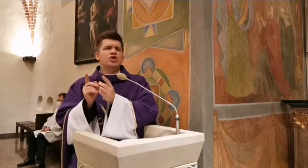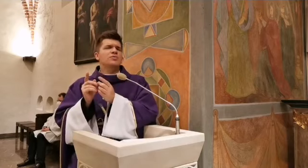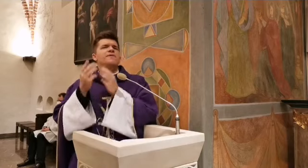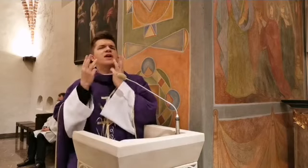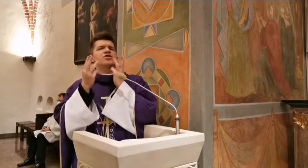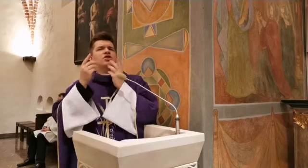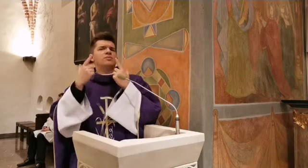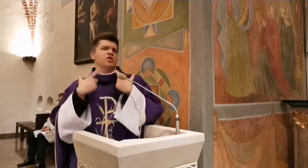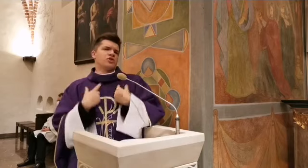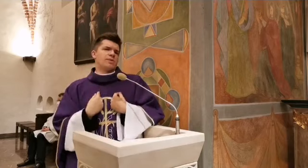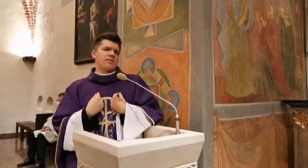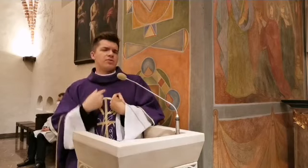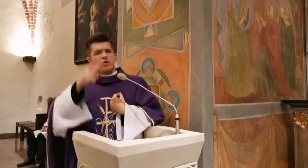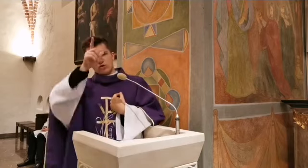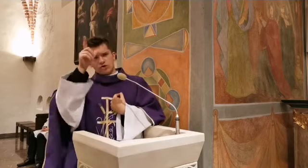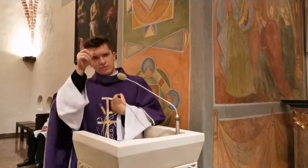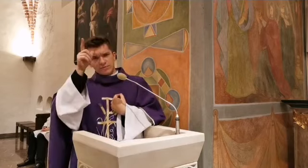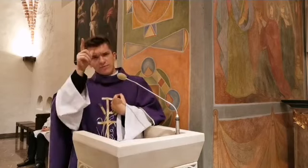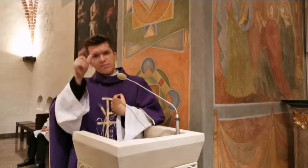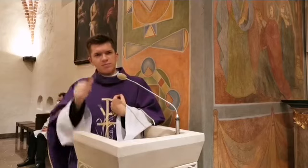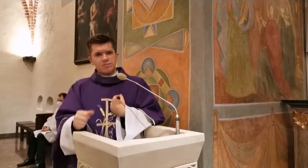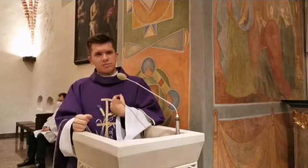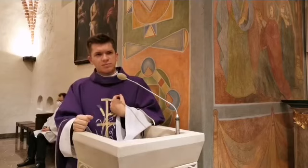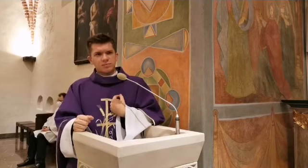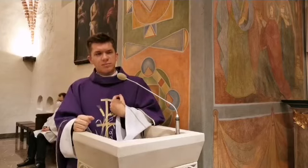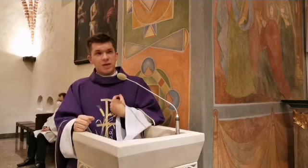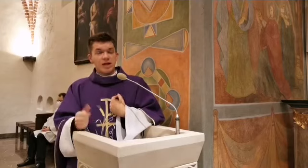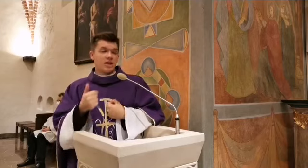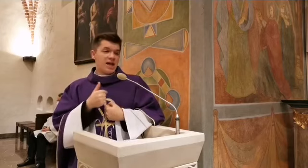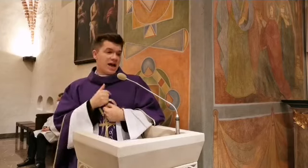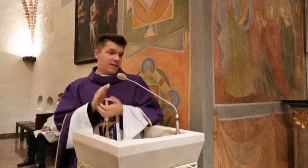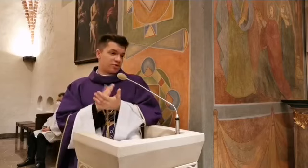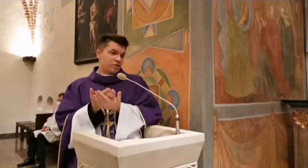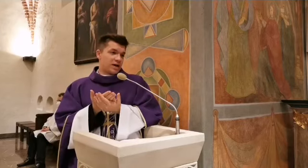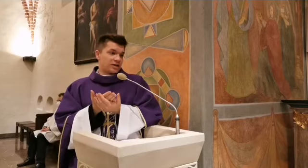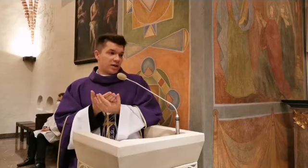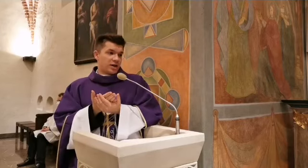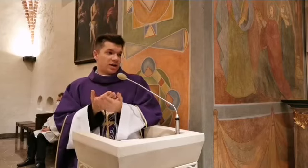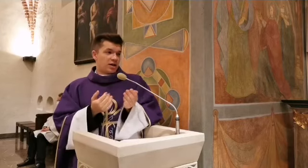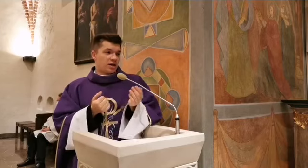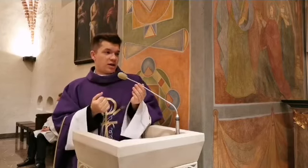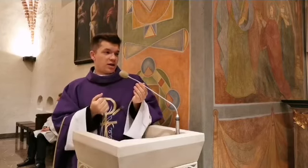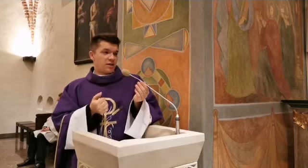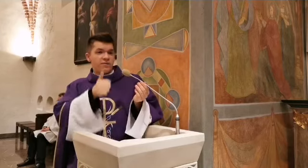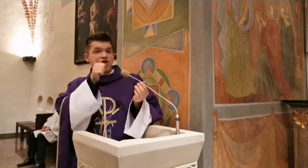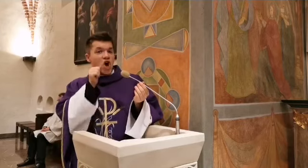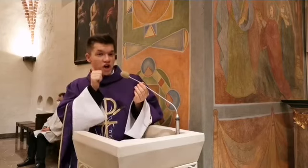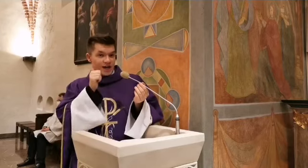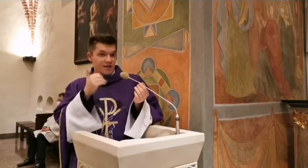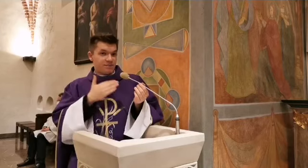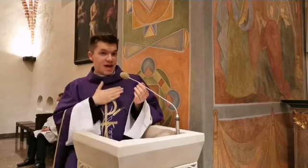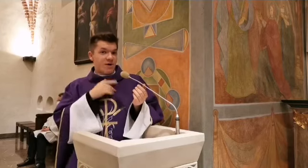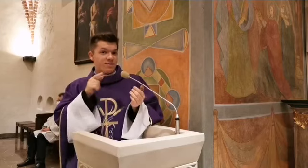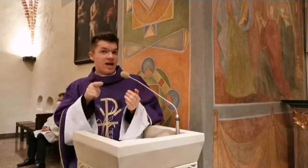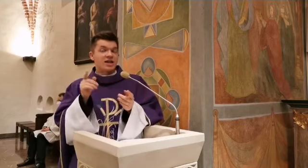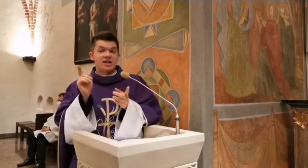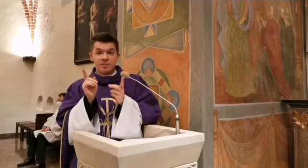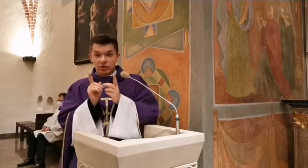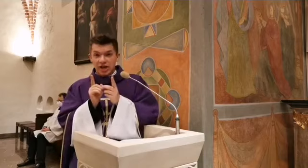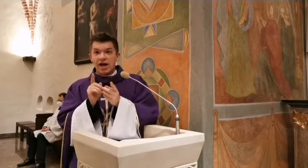z różnymi ważnymi osobami, ludźmi. Ja na przykład wczoraj